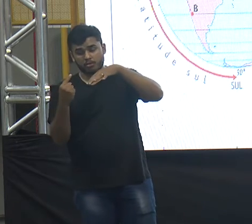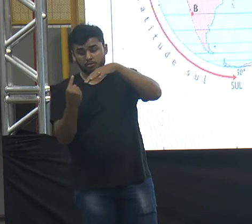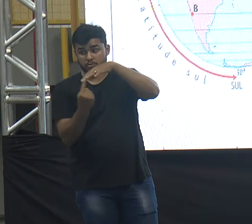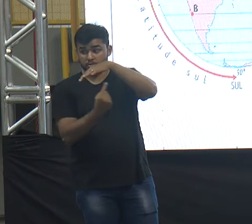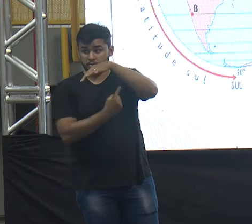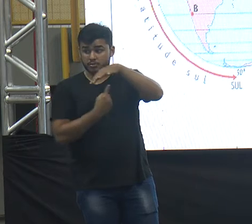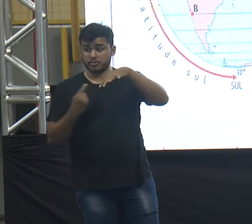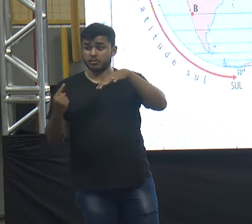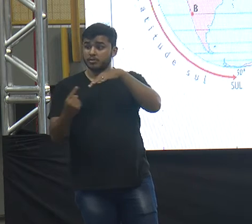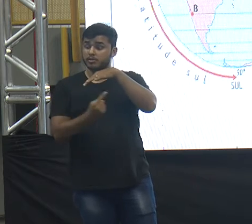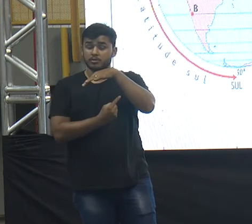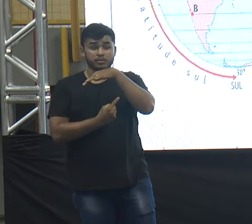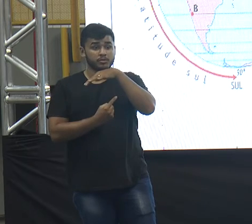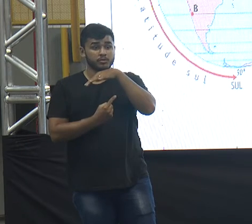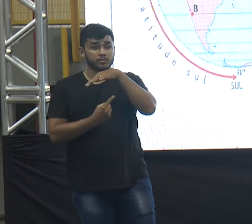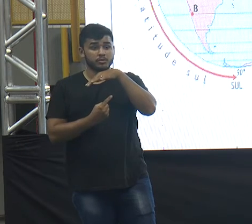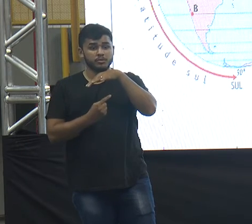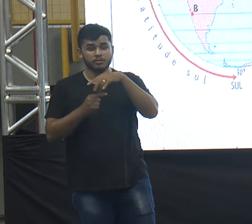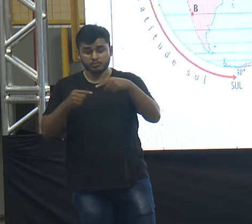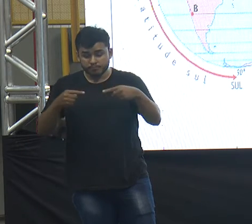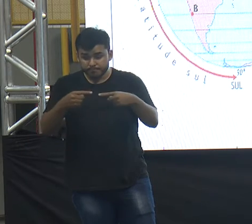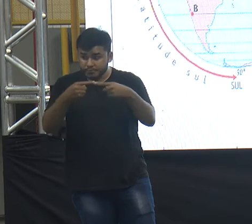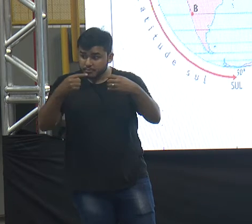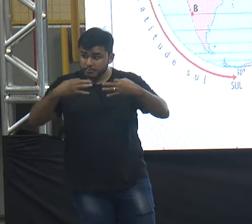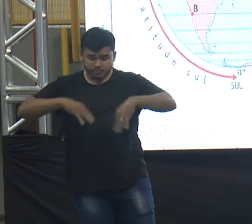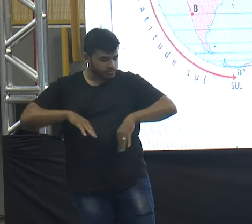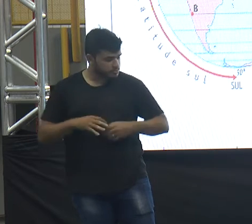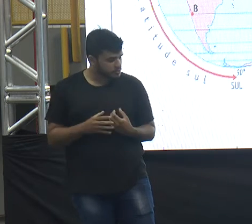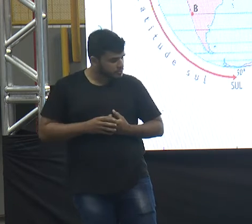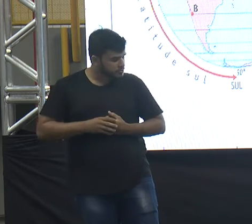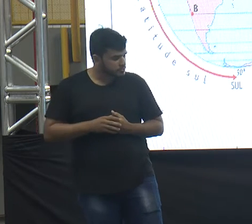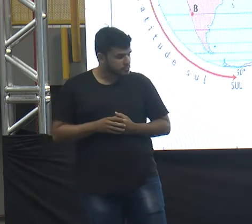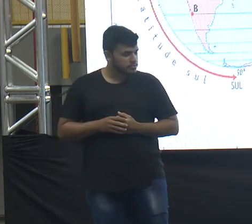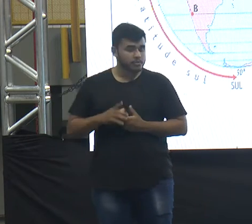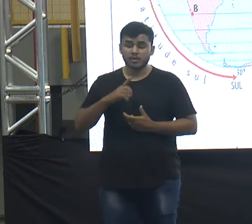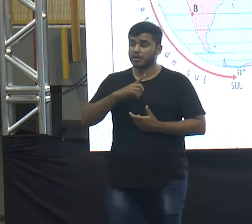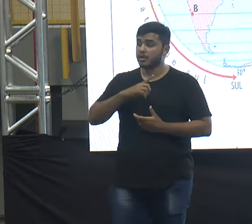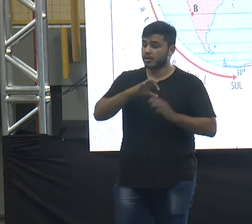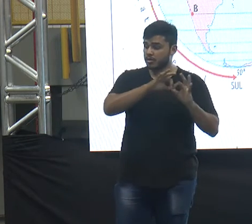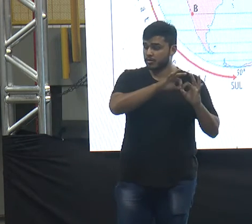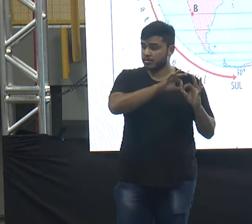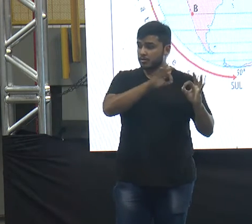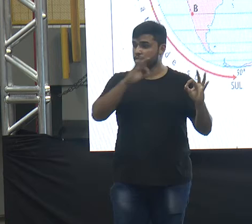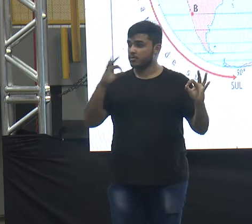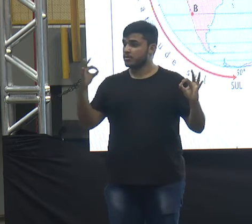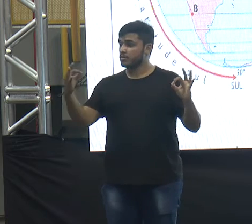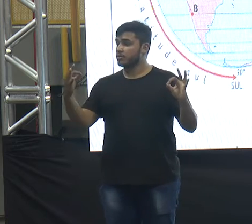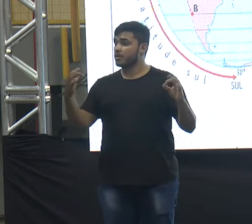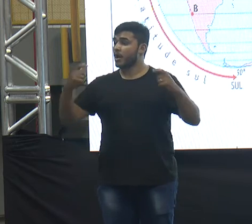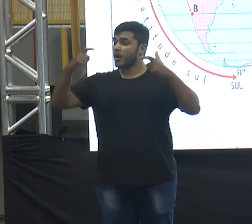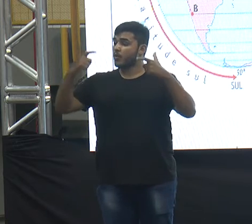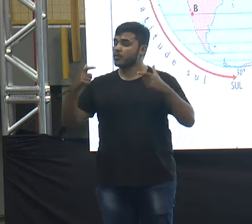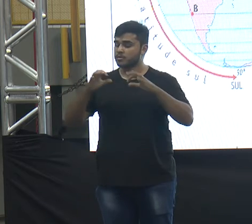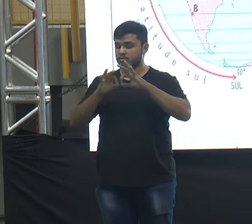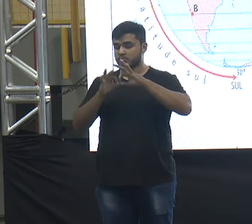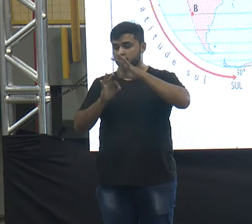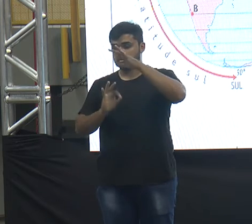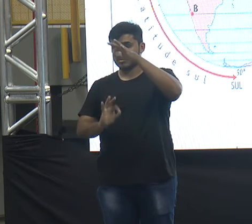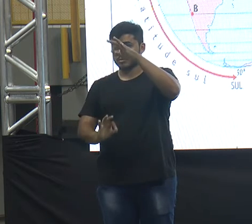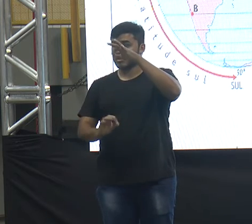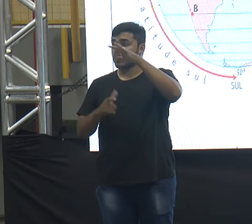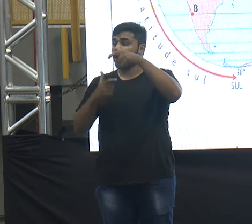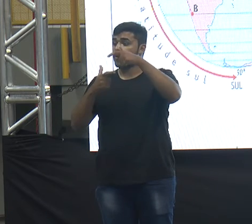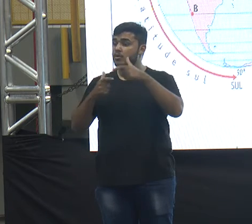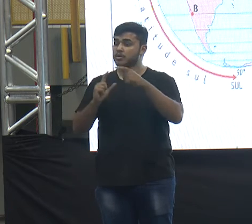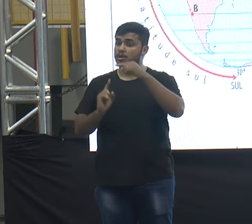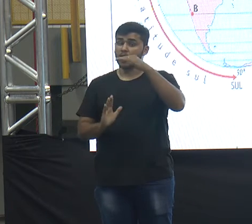deitadinha, que passa sobre o ponto. Ela vai definir o quê? A distância em relação ao Equador. Fácil.